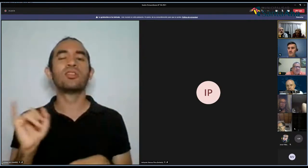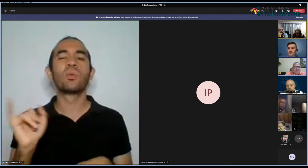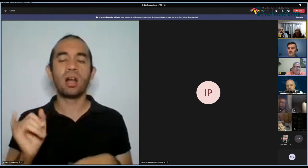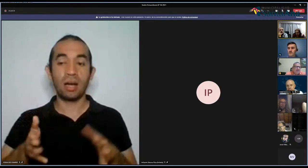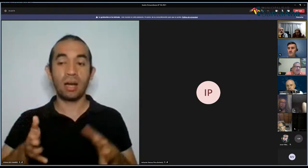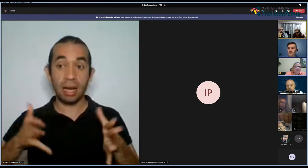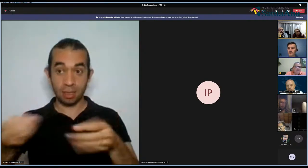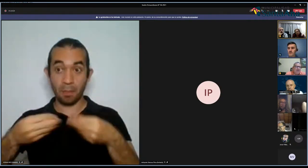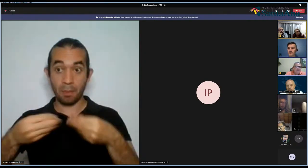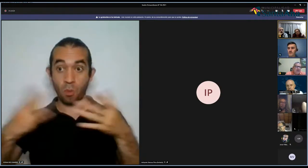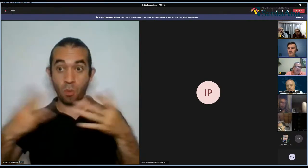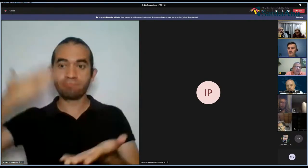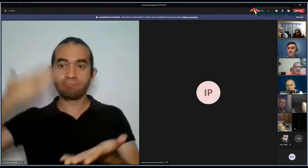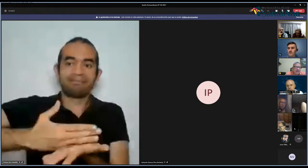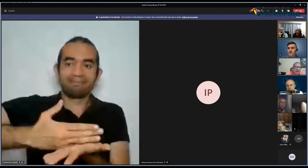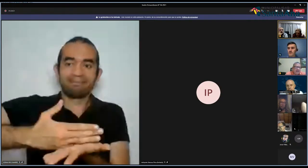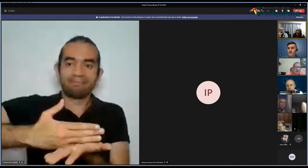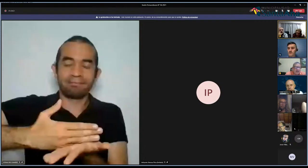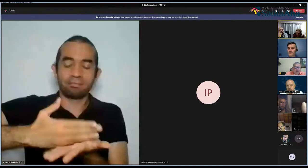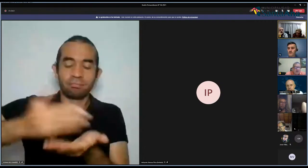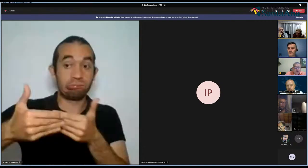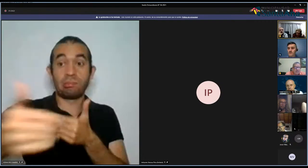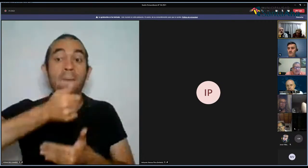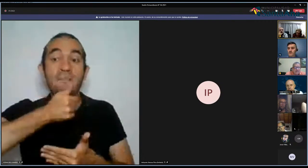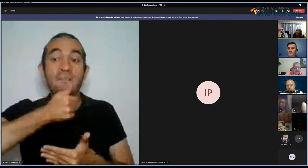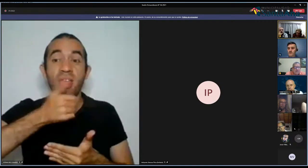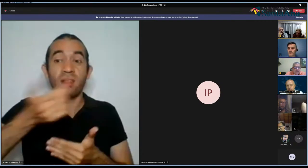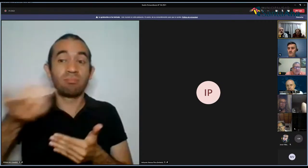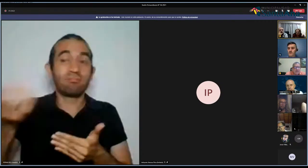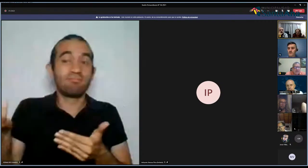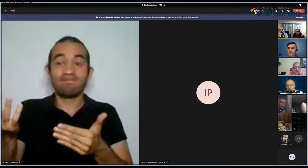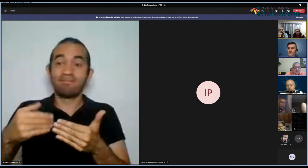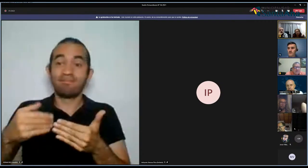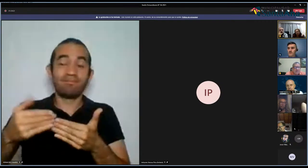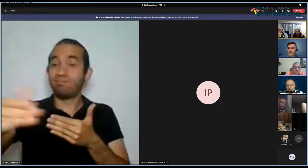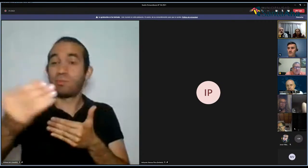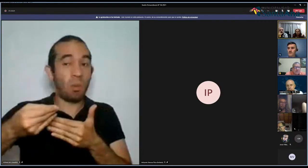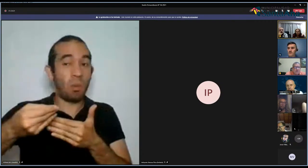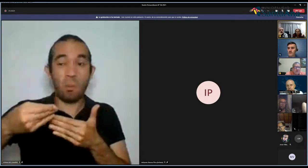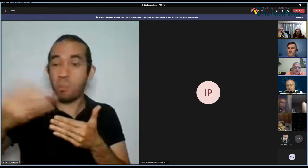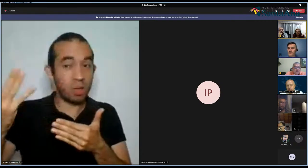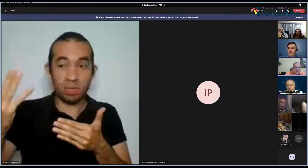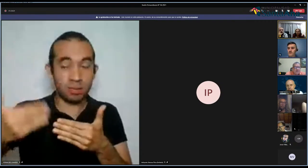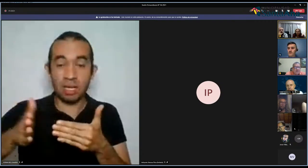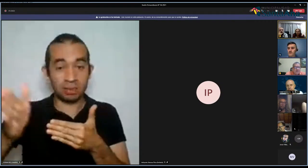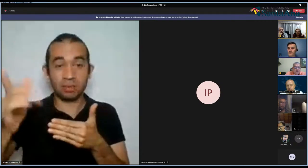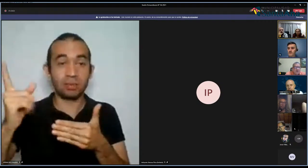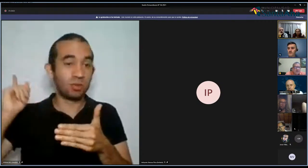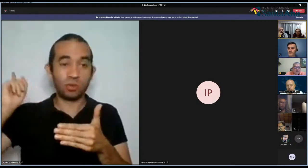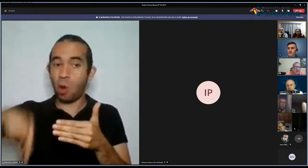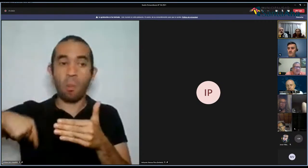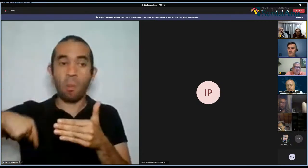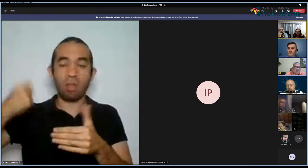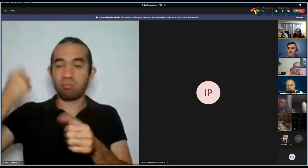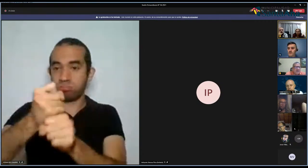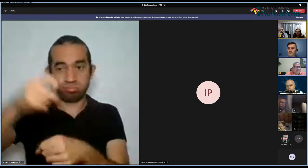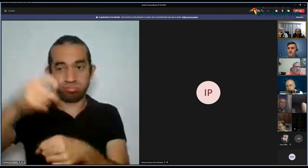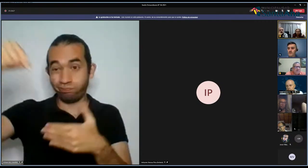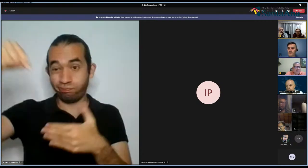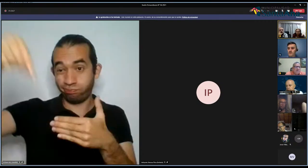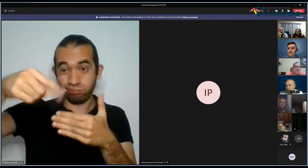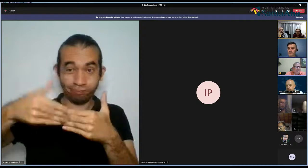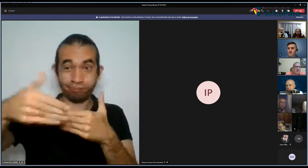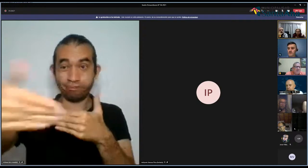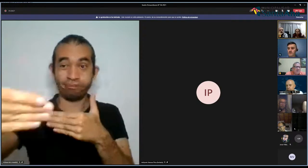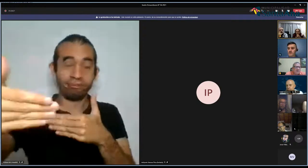y de ahí en adelante ya no es calle pública entonces nosotros no podríamos hacer inversión hasta tanto no nos